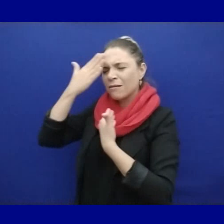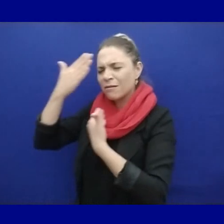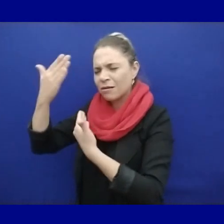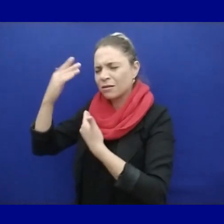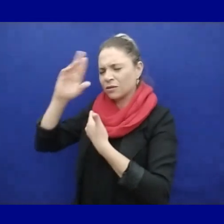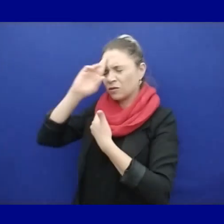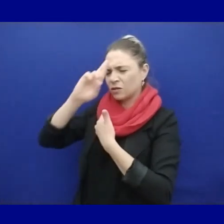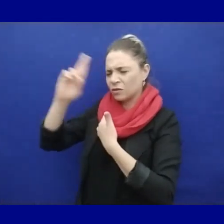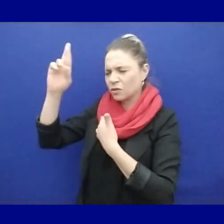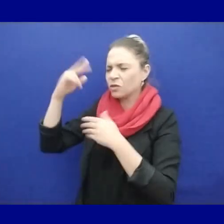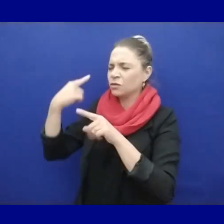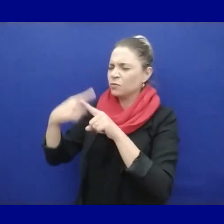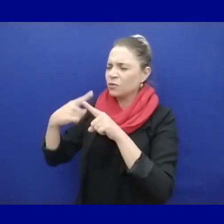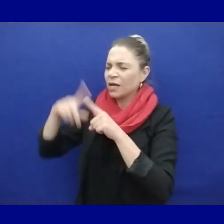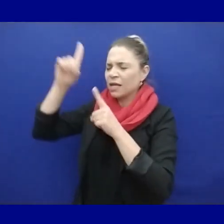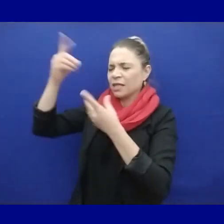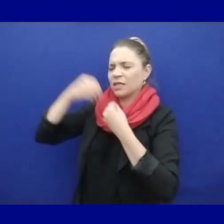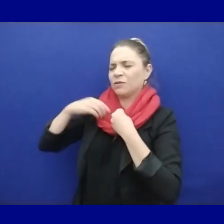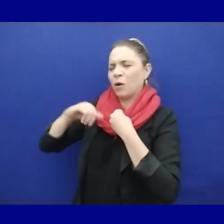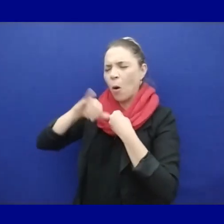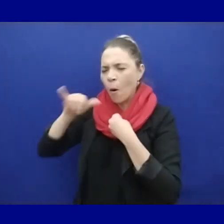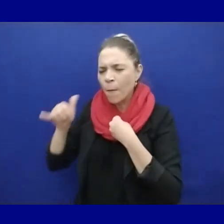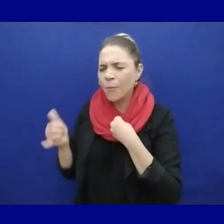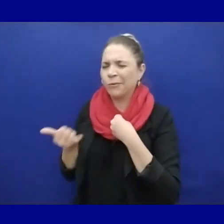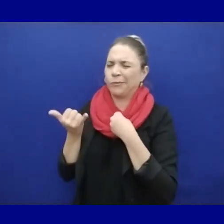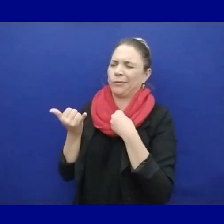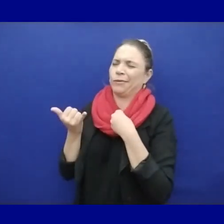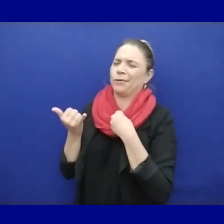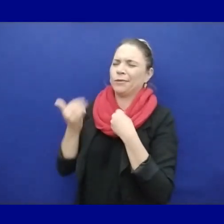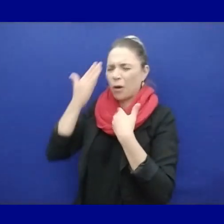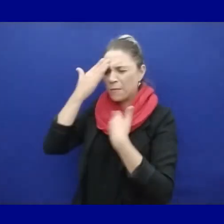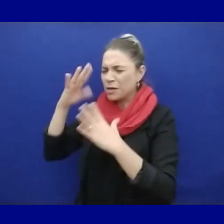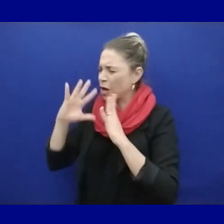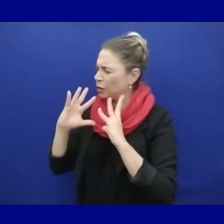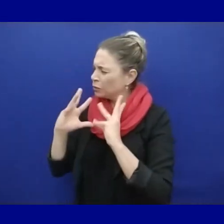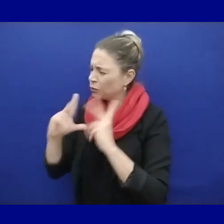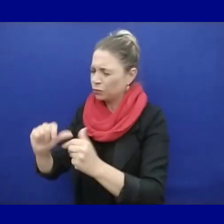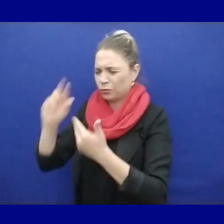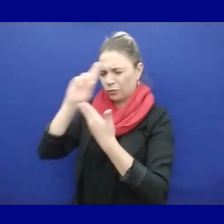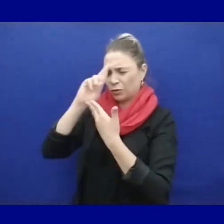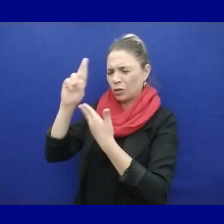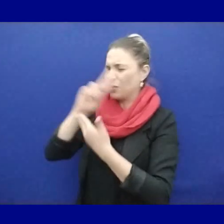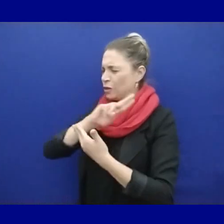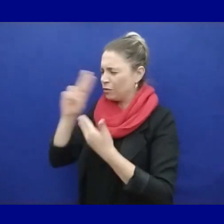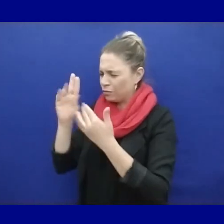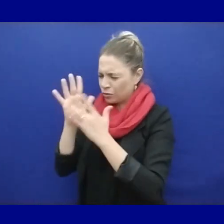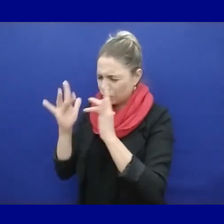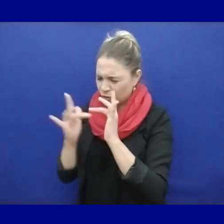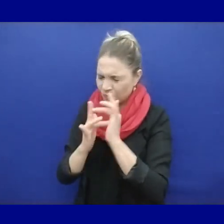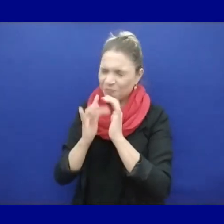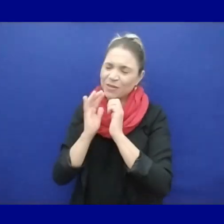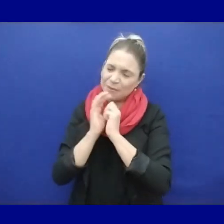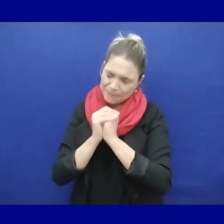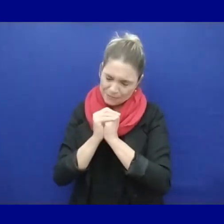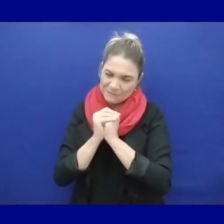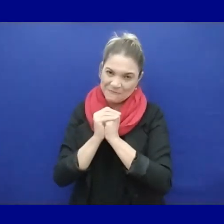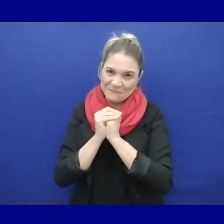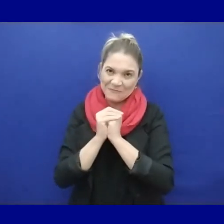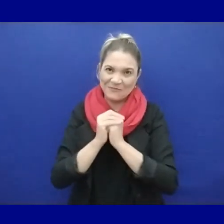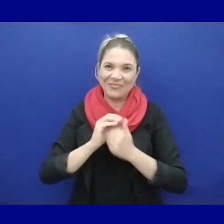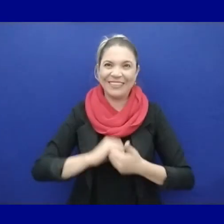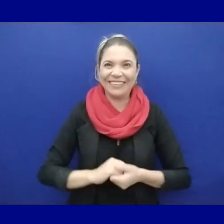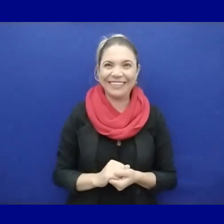agradeço, Senhor, por essa oportunidade. Muito obrigado por tudo mesmo, Senhor. Em nome de Jesus, amém.